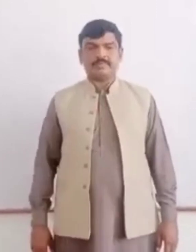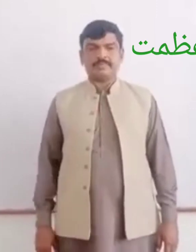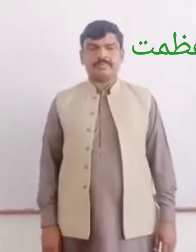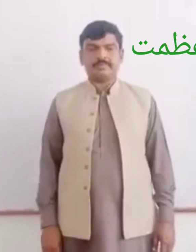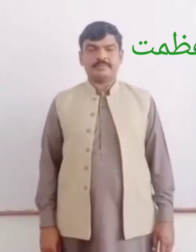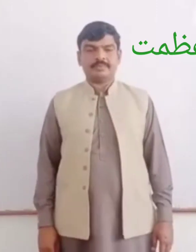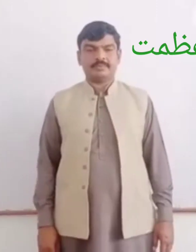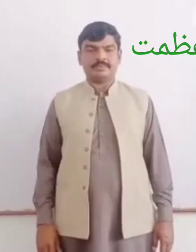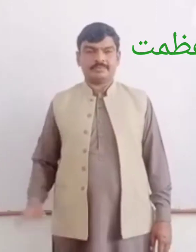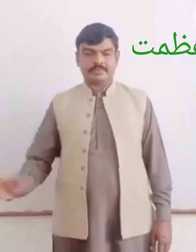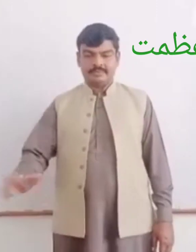अजमत,